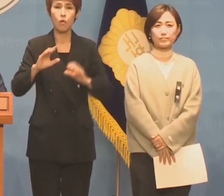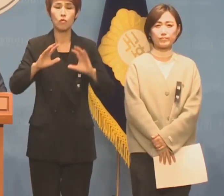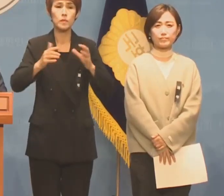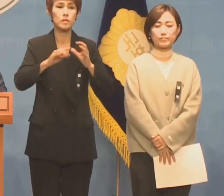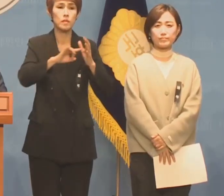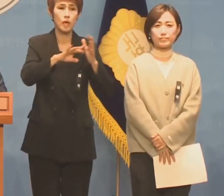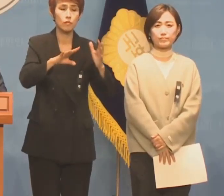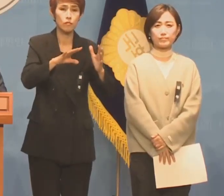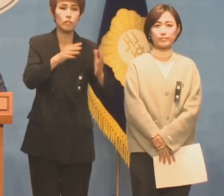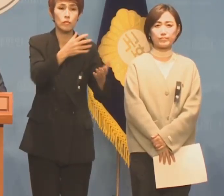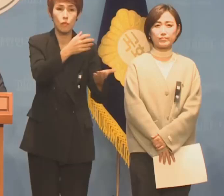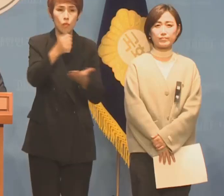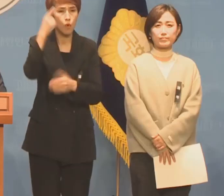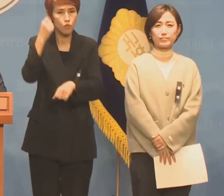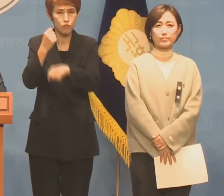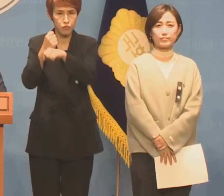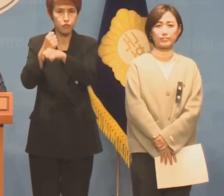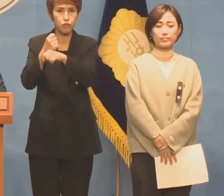세금으로